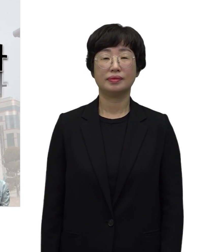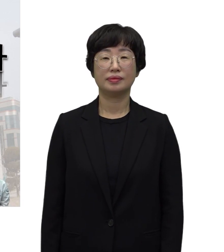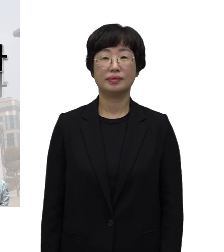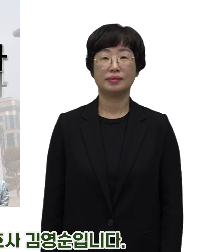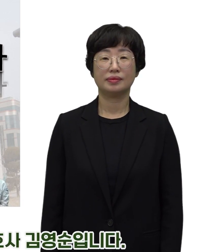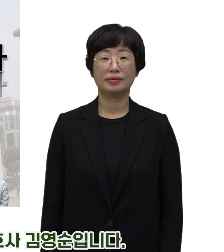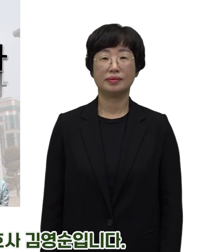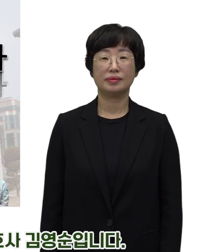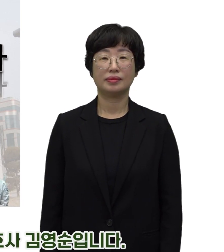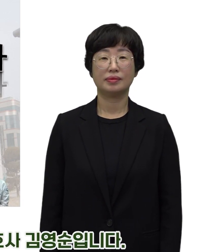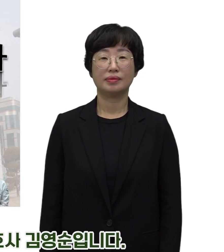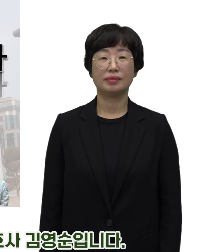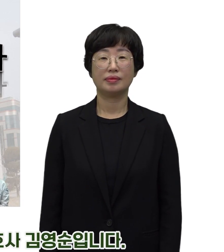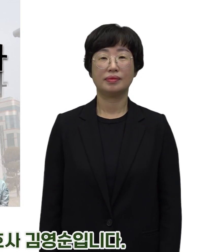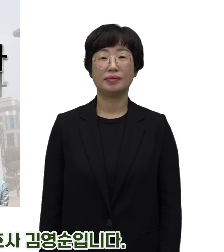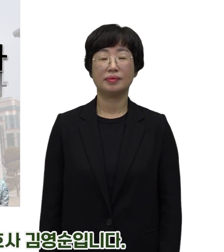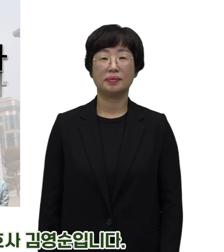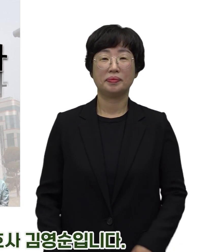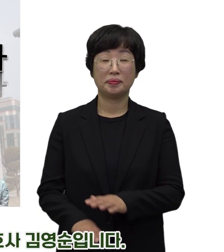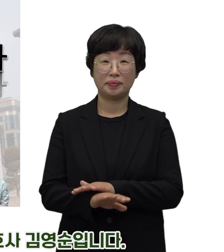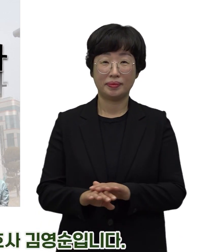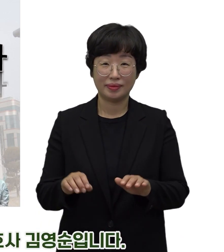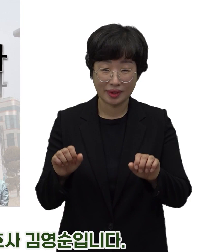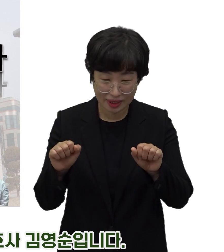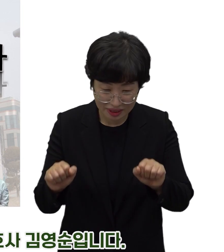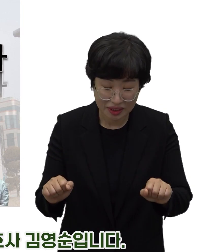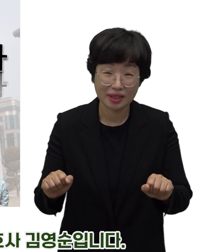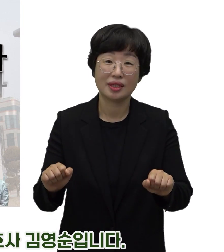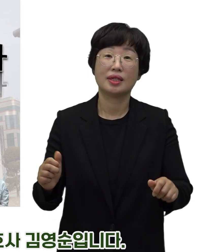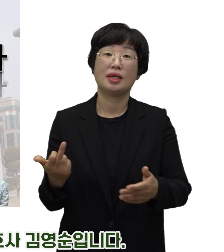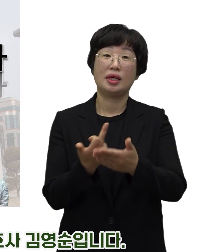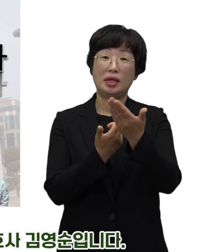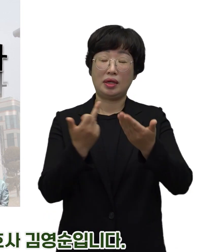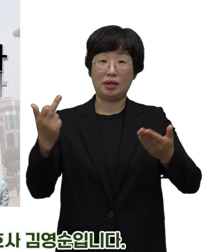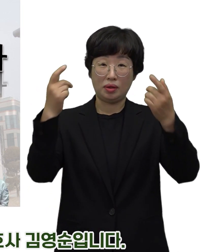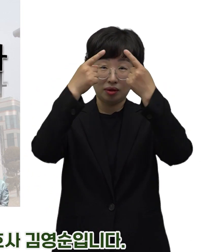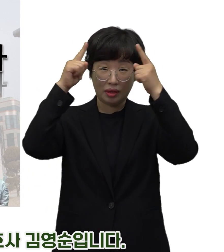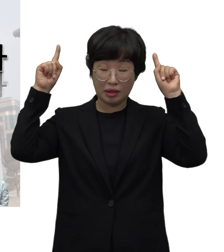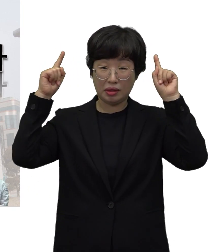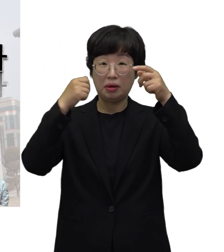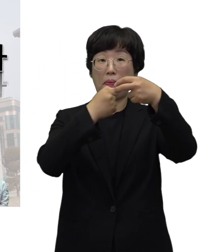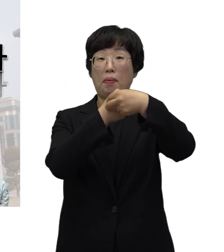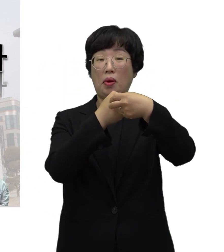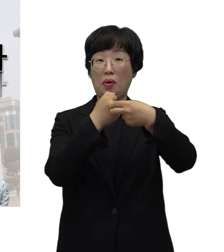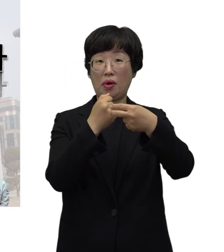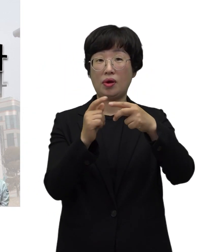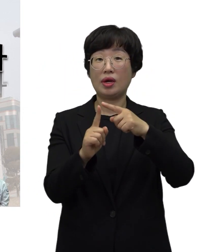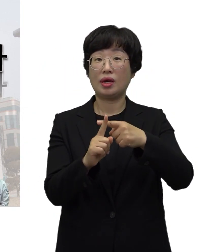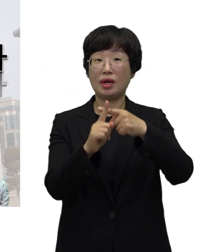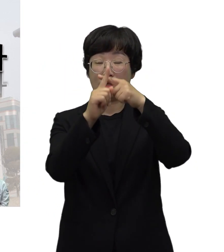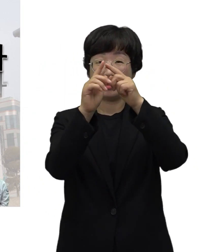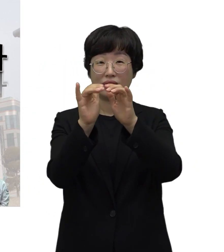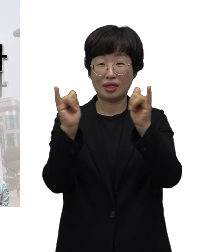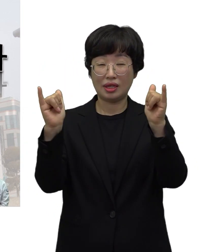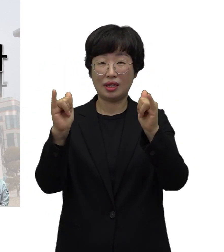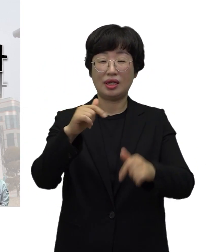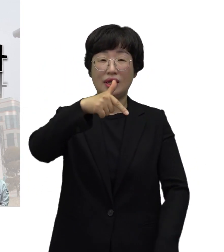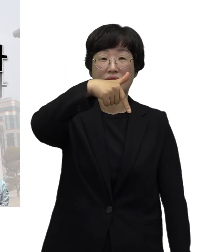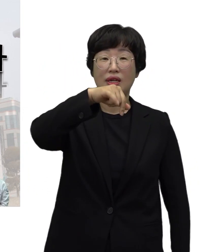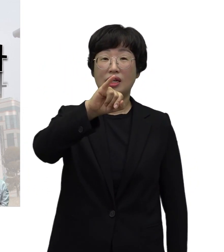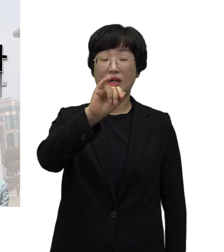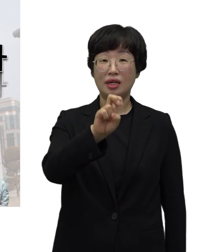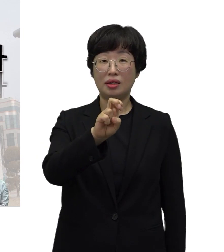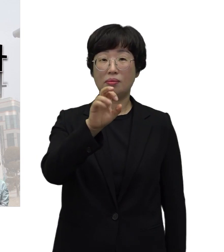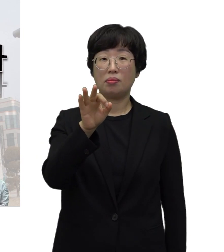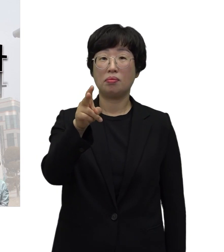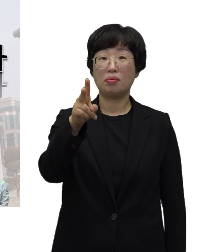안녕하세요. 강원대학교 병원 당뇨병 교육실의 간호사 김영순입니다. 오늘은 이렇게 동영상으로 건강